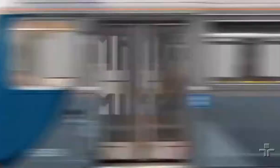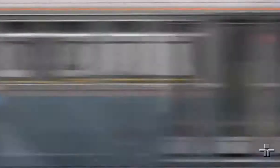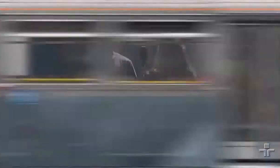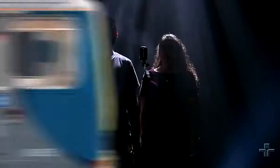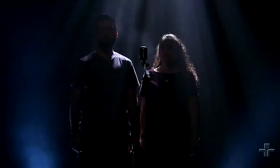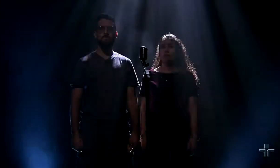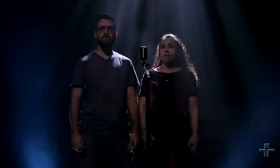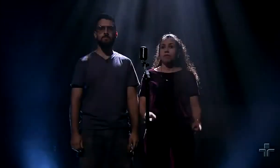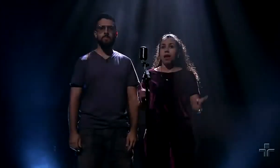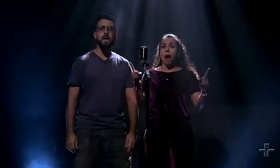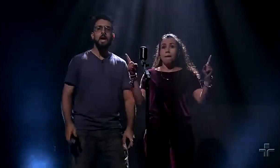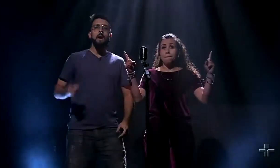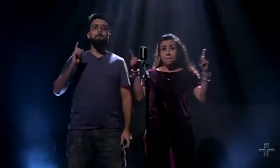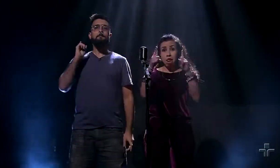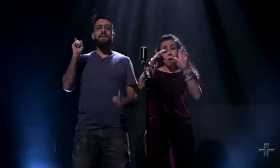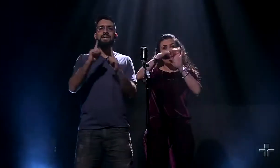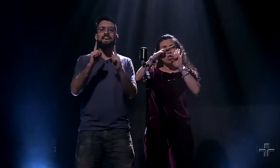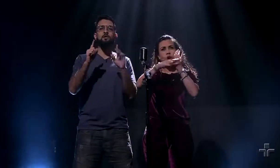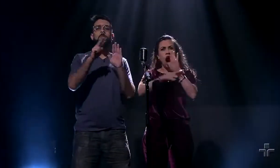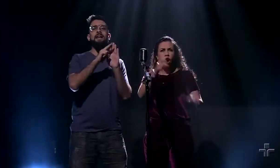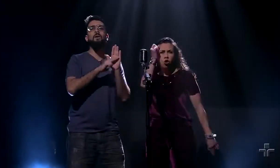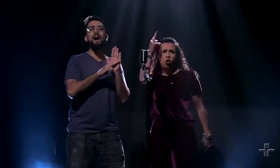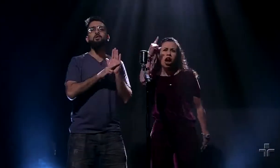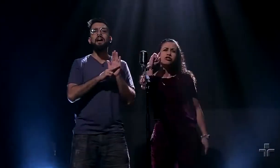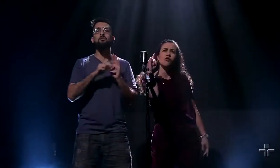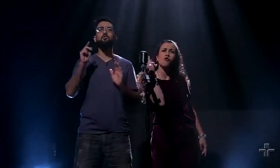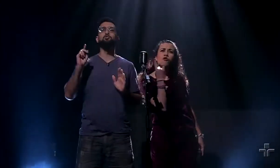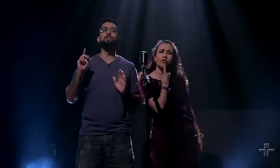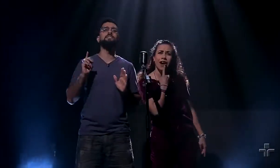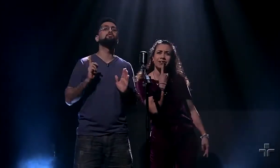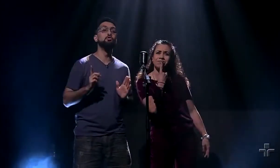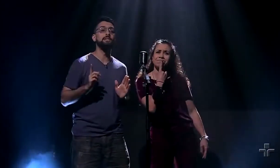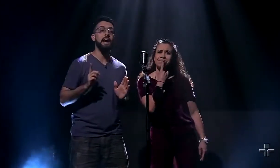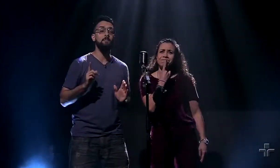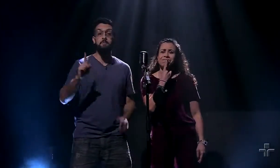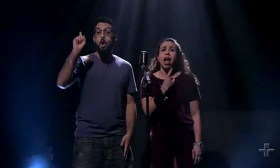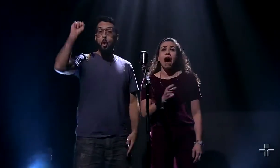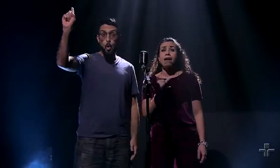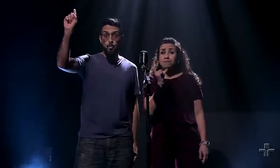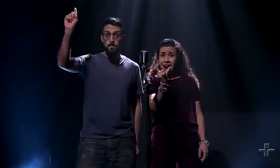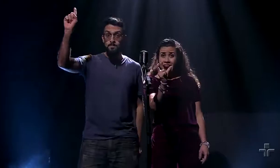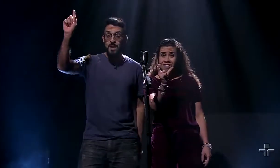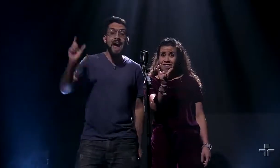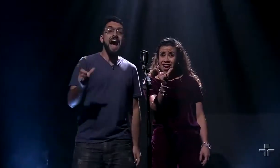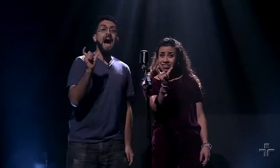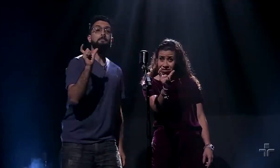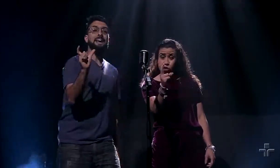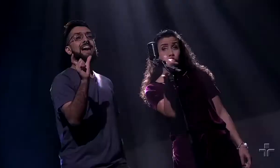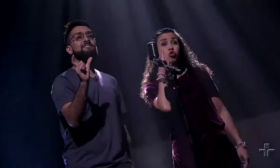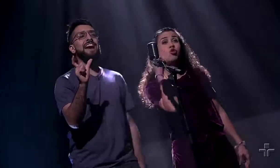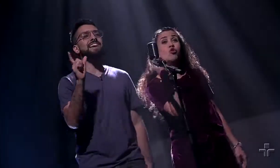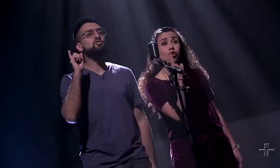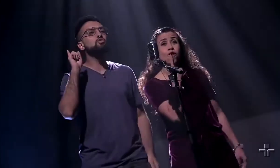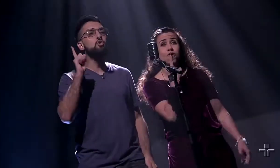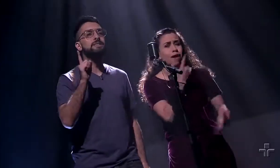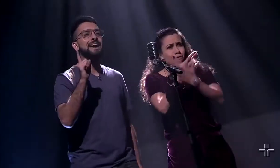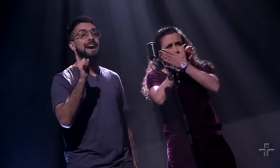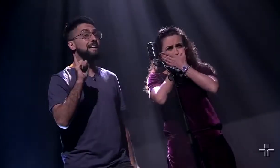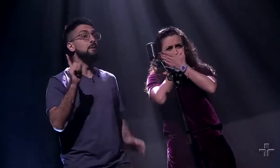o pequeno manual da cultura surda 1 a palavra é surda não é